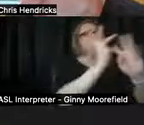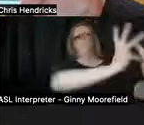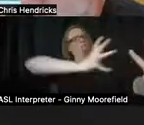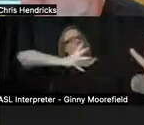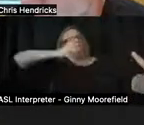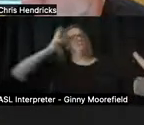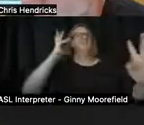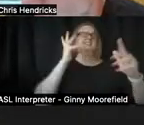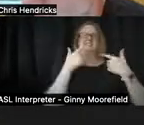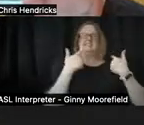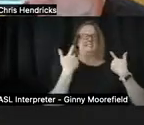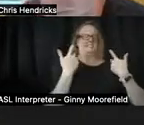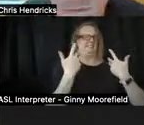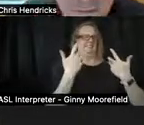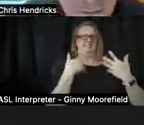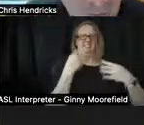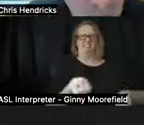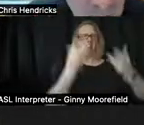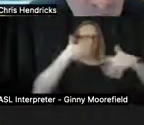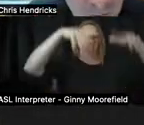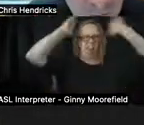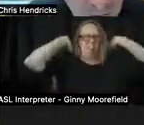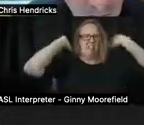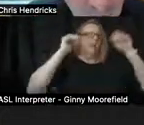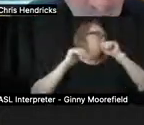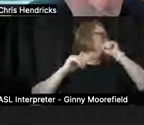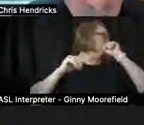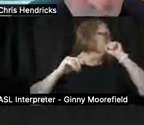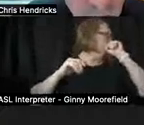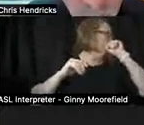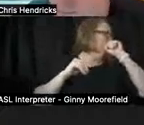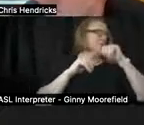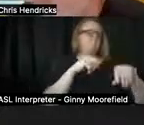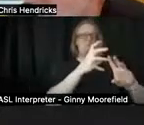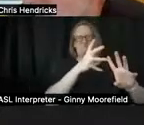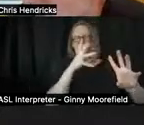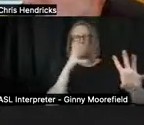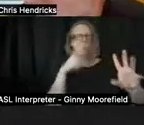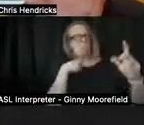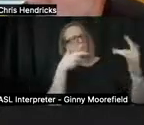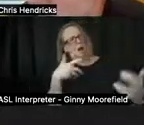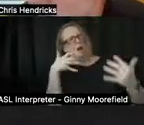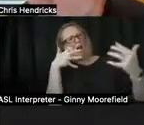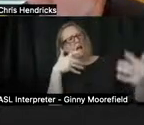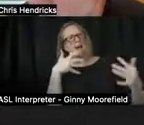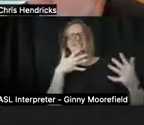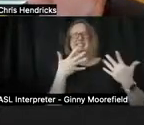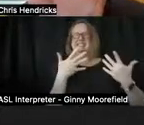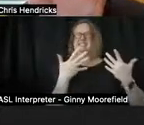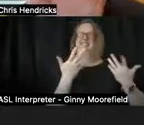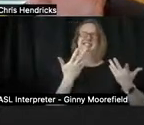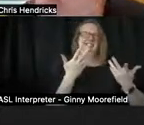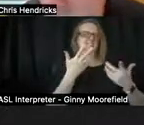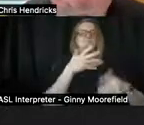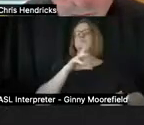Entonces si todo el mundo va el mismo día a votar el martes ese Pues eso crea mucho caos unas líneas unas colas muy